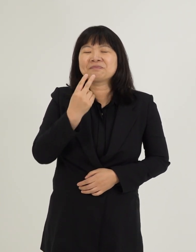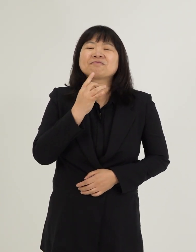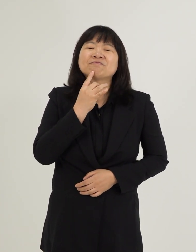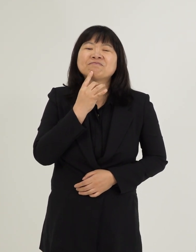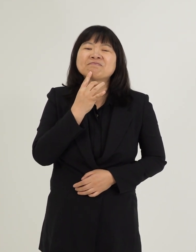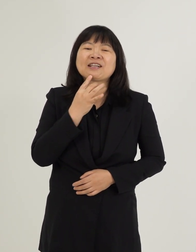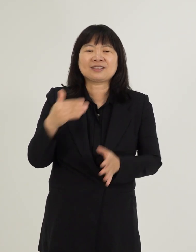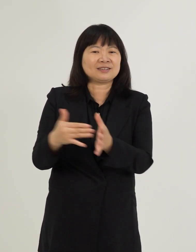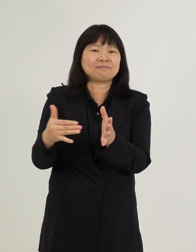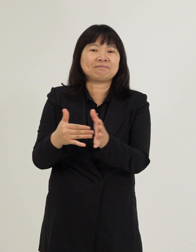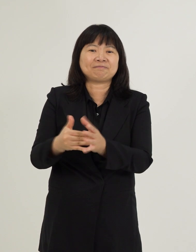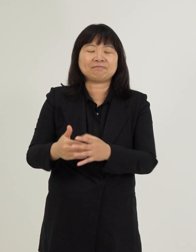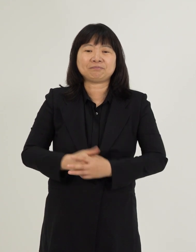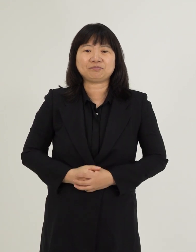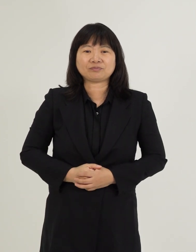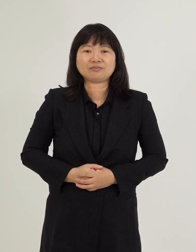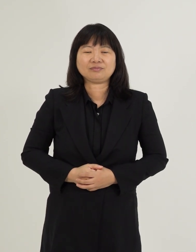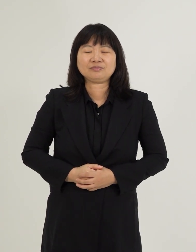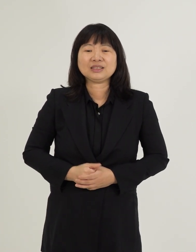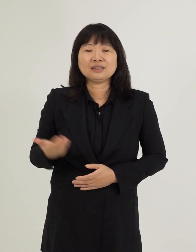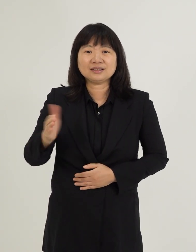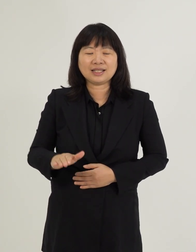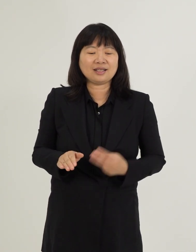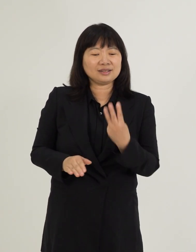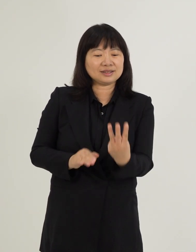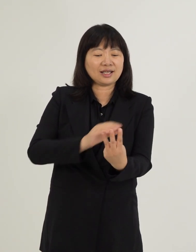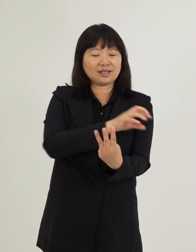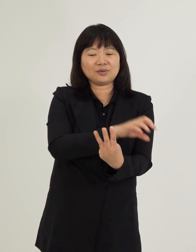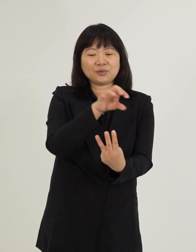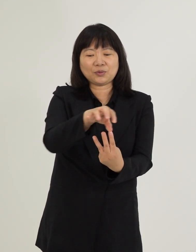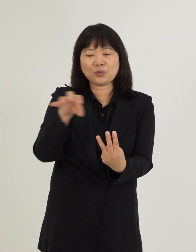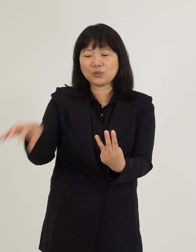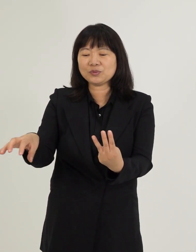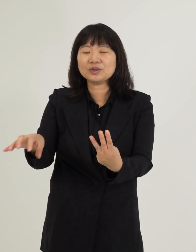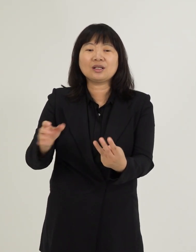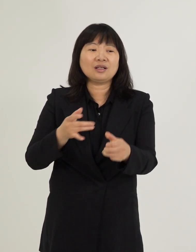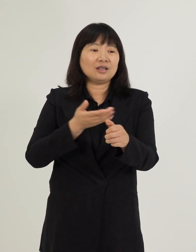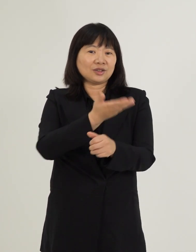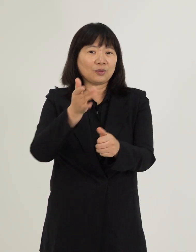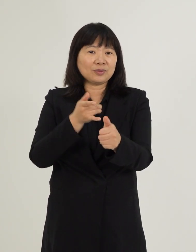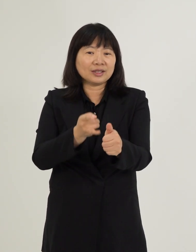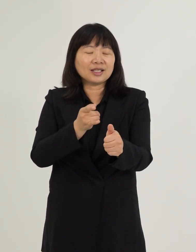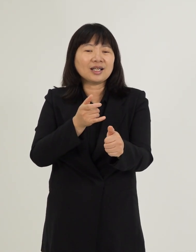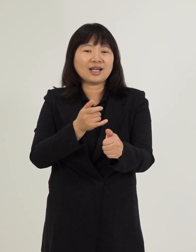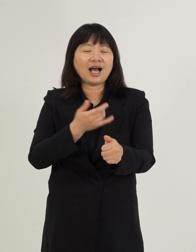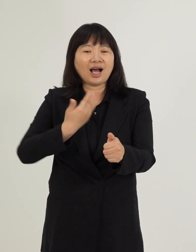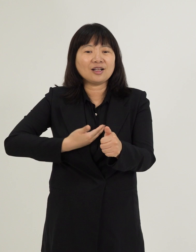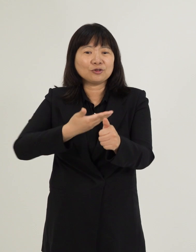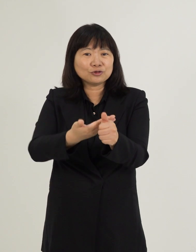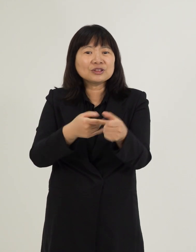제가 이 세 곳을 왜 여러분들에게 소개하냐 하면 예수님이 지금